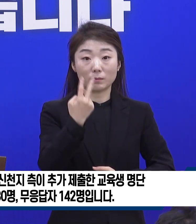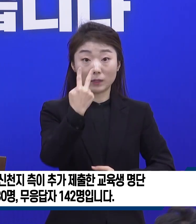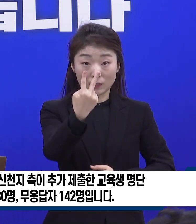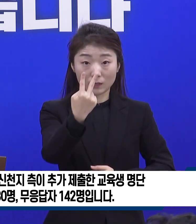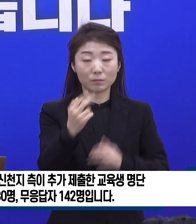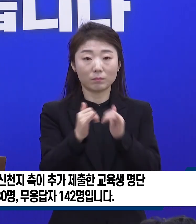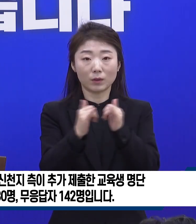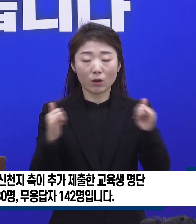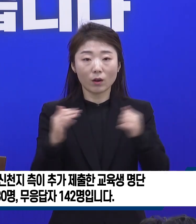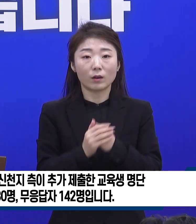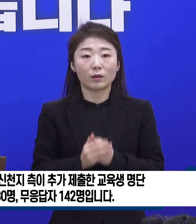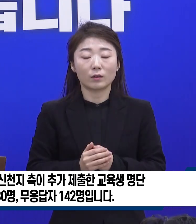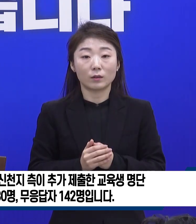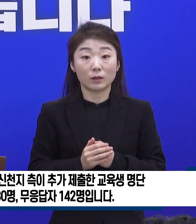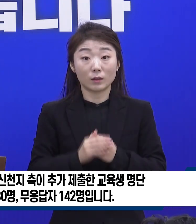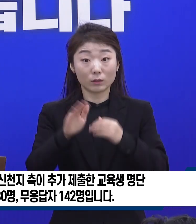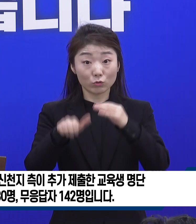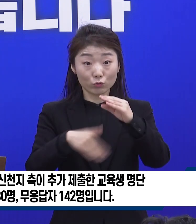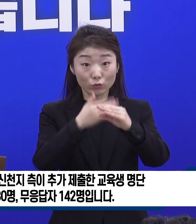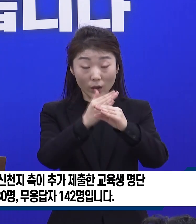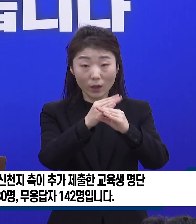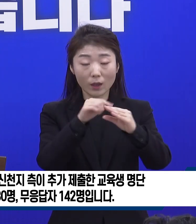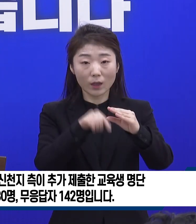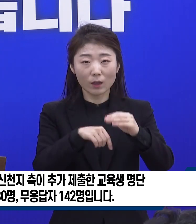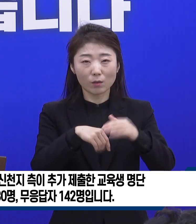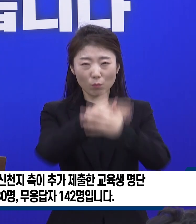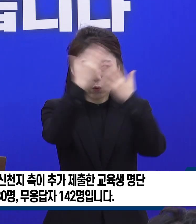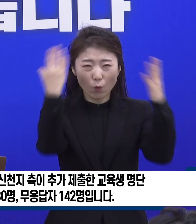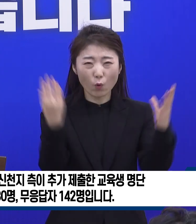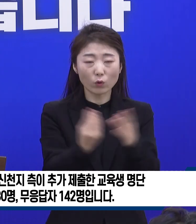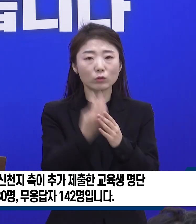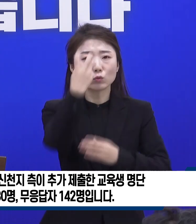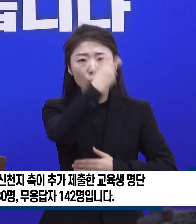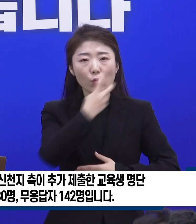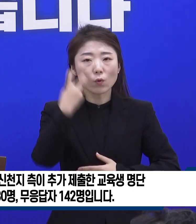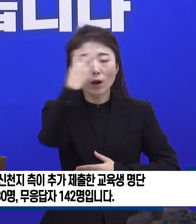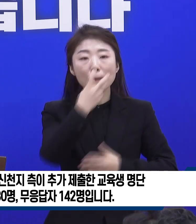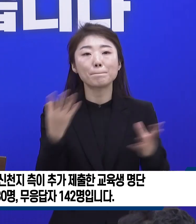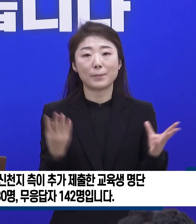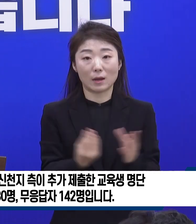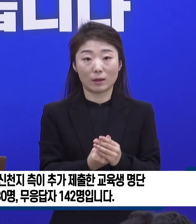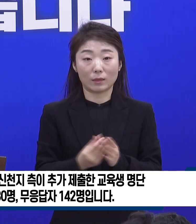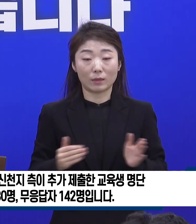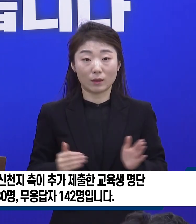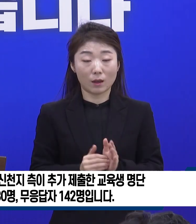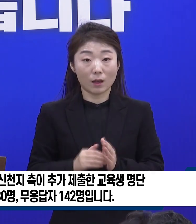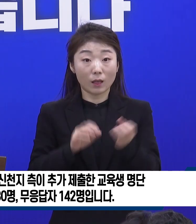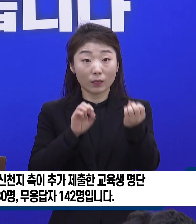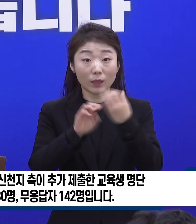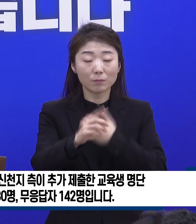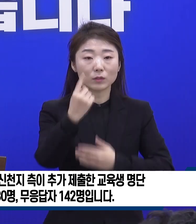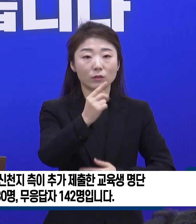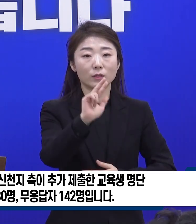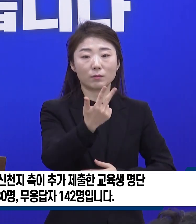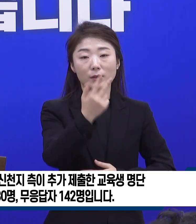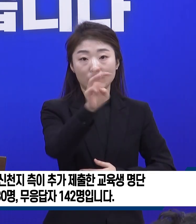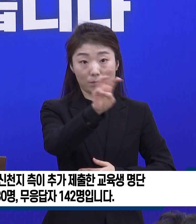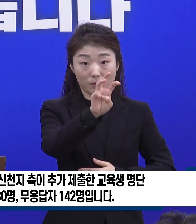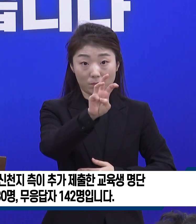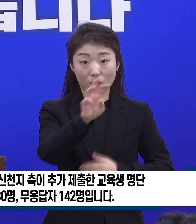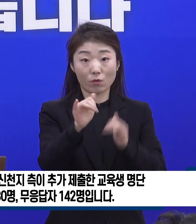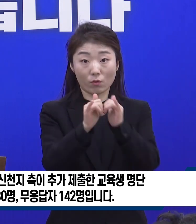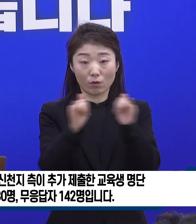1872명이고 이 1872명에 대한 전수조사도 완료하였습니다. 응답자는 모두